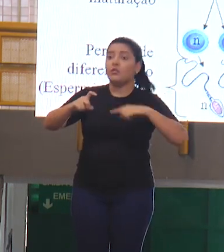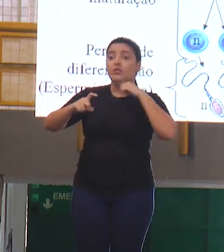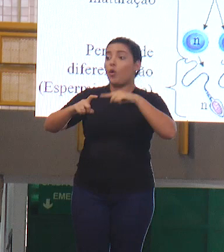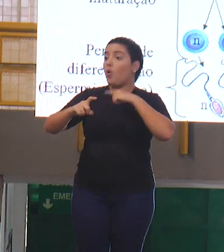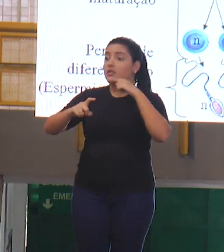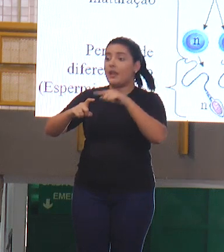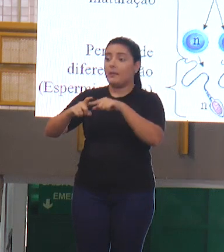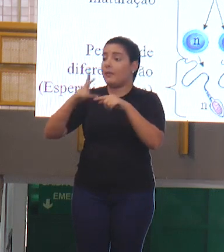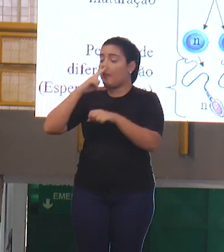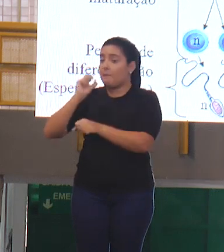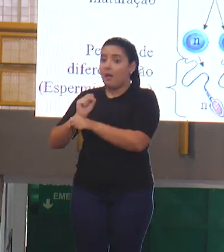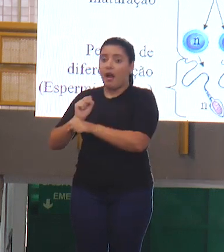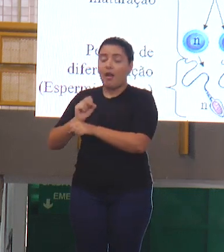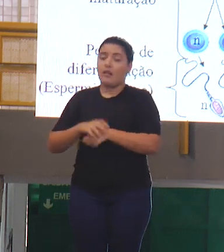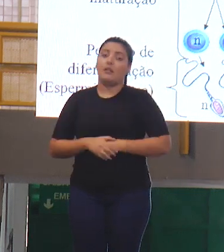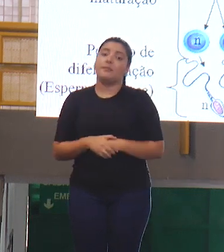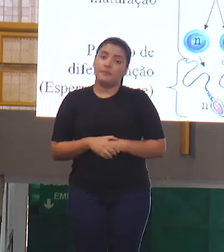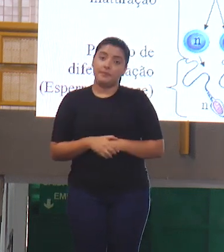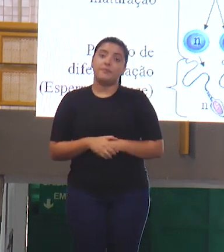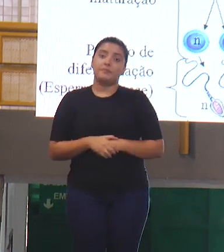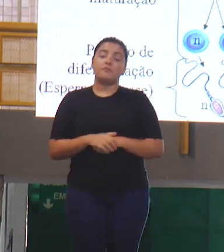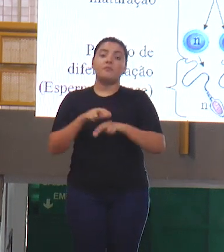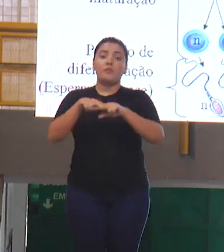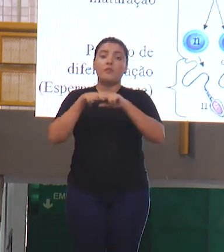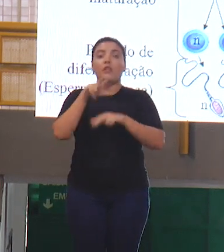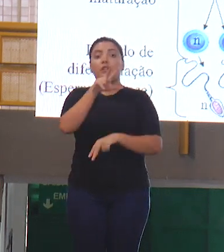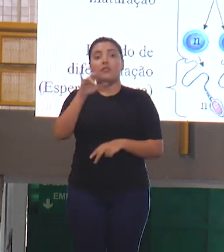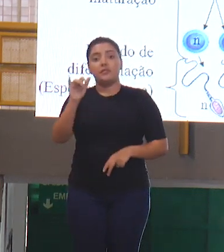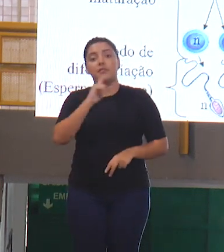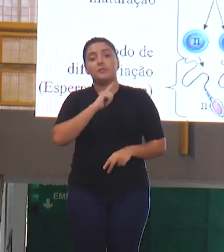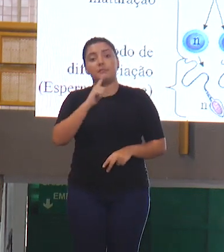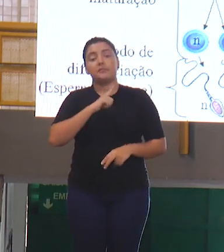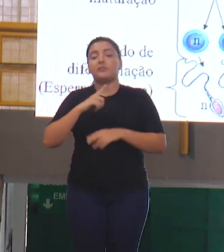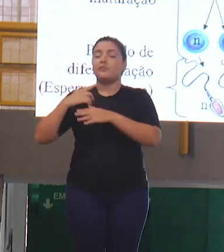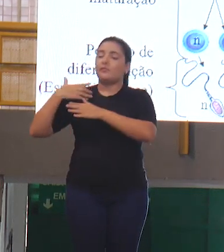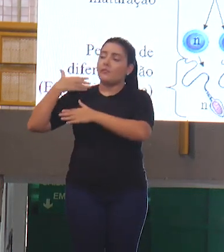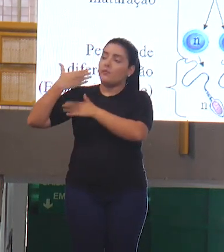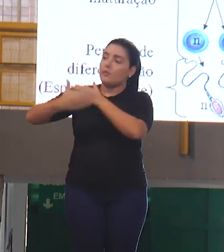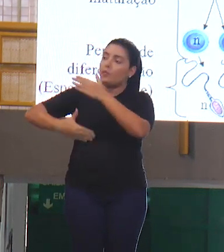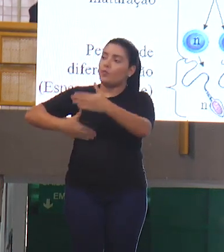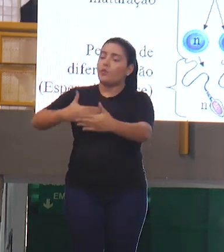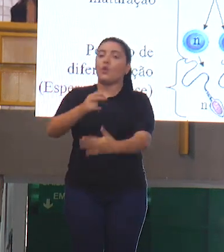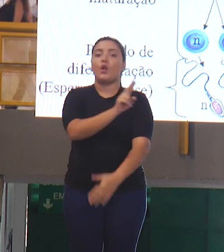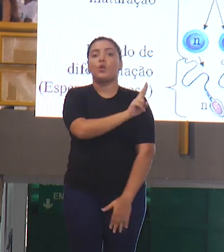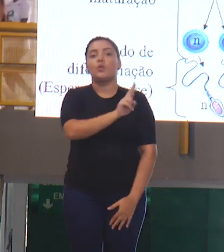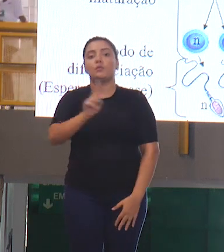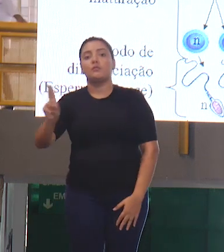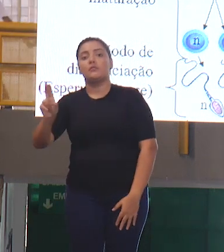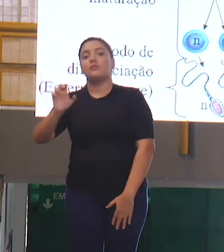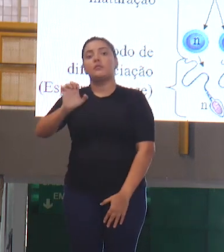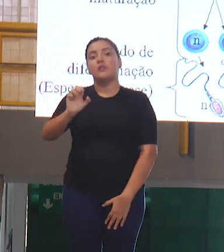da fecundação. E aí você vai ter quem? Você vai ter um processo chamado de